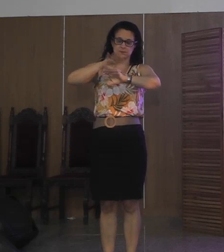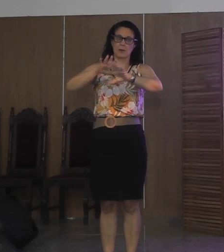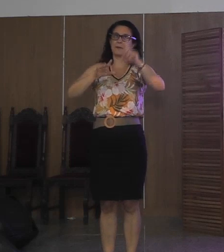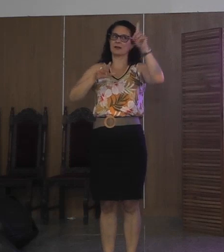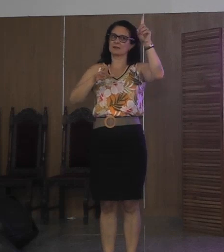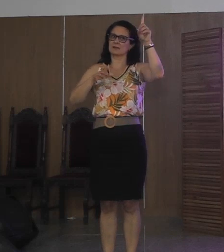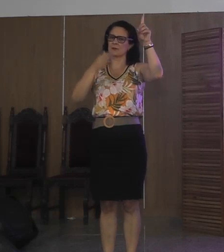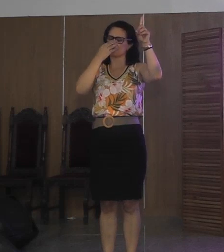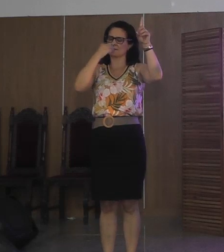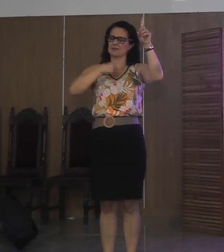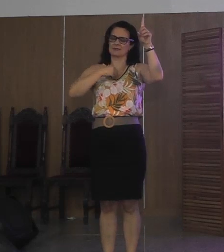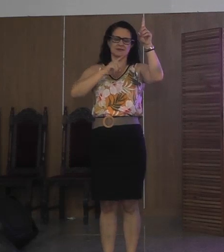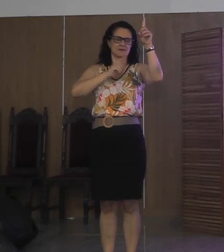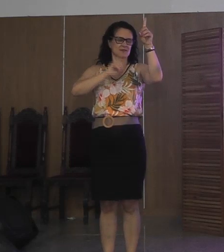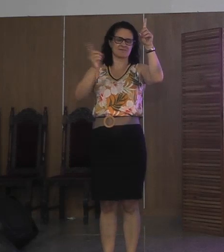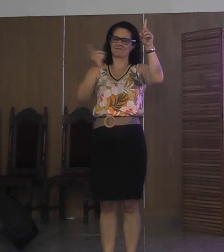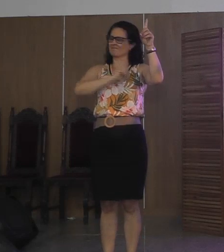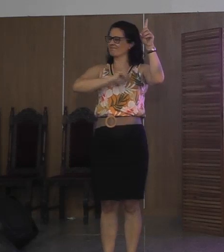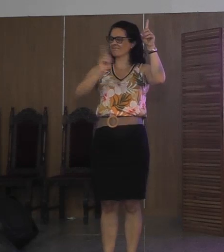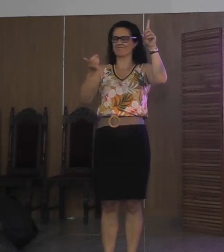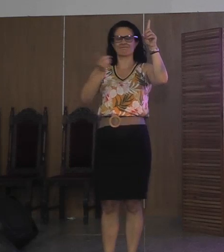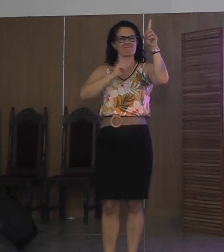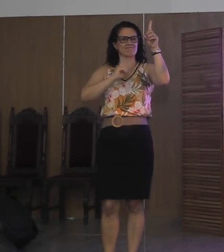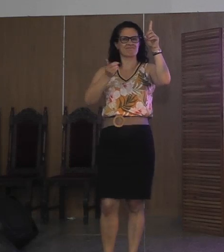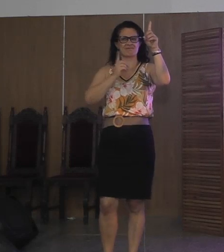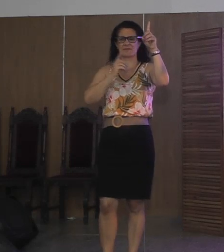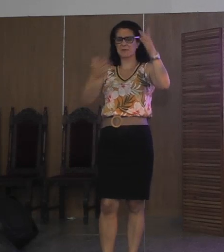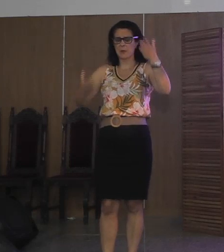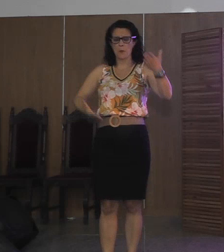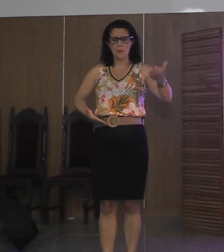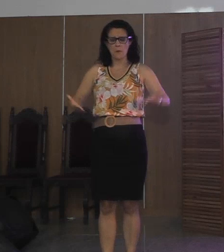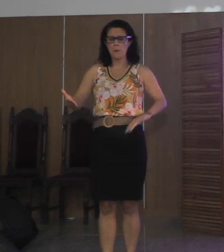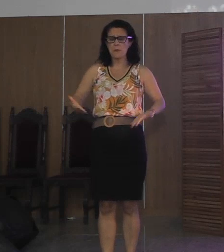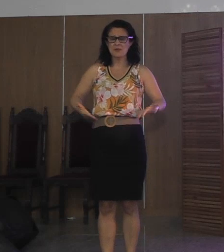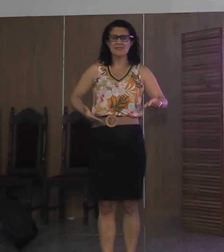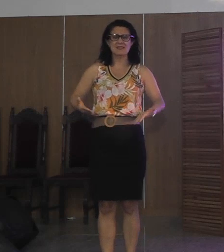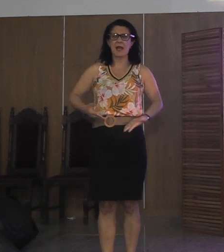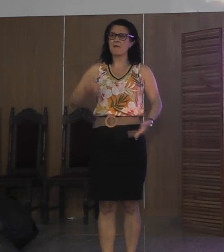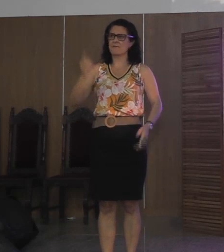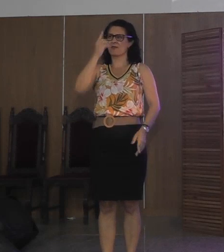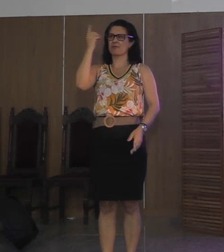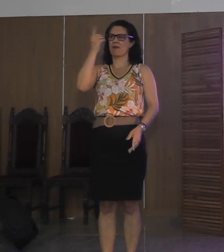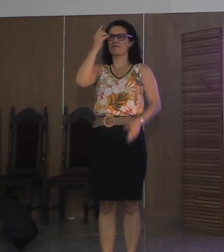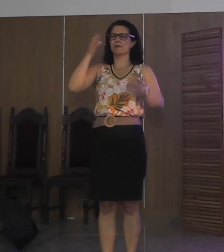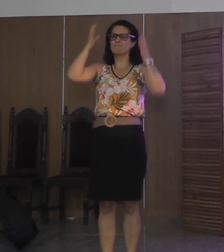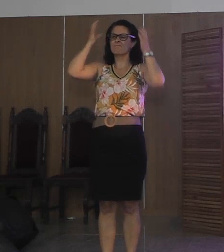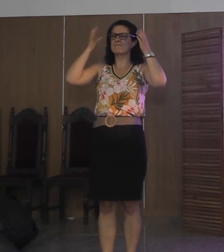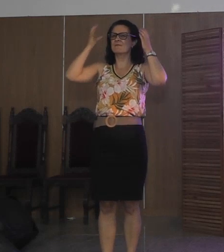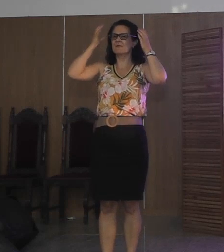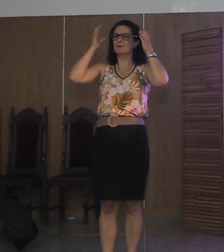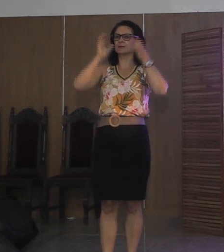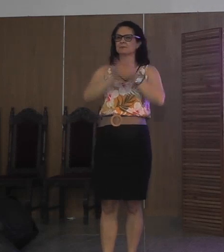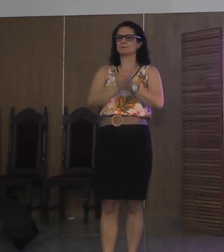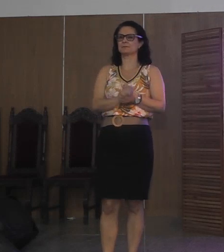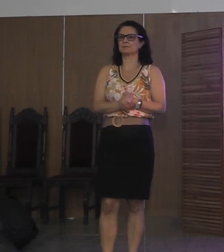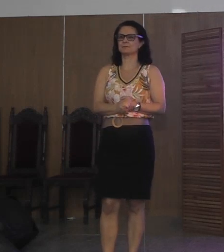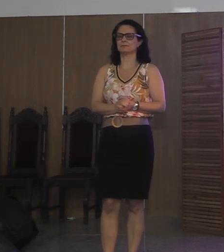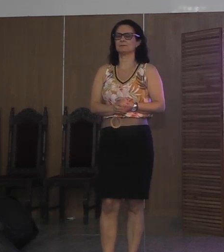desiste de nós. E o servo do Senhor, o profeta, o rei Davi, dizia que deveria